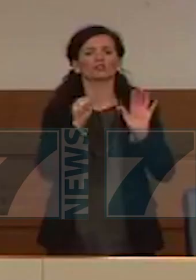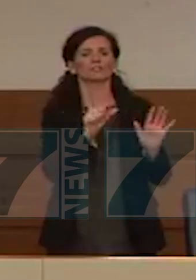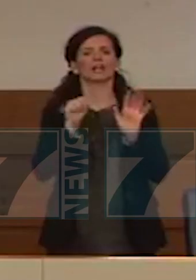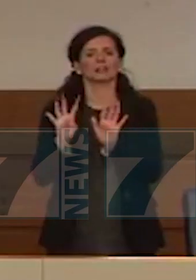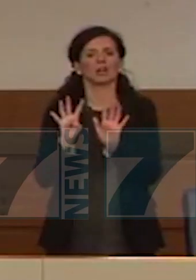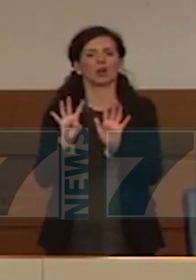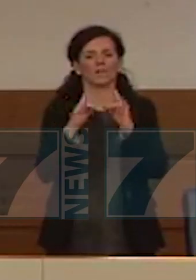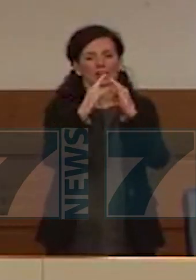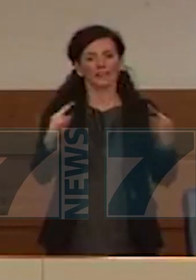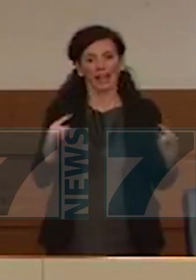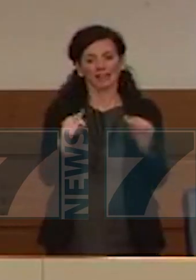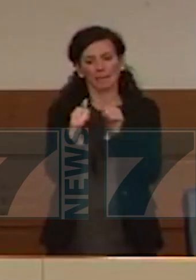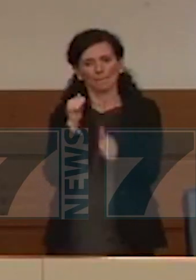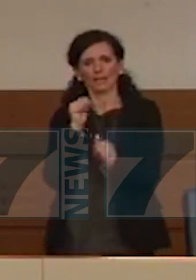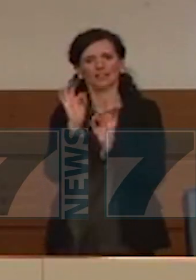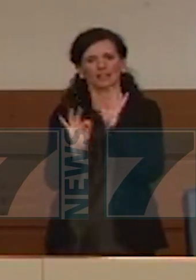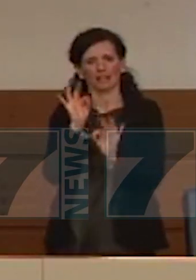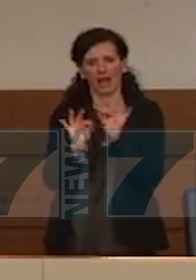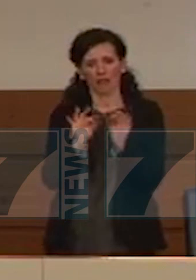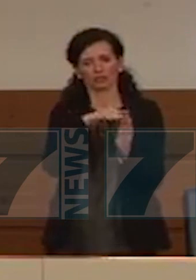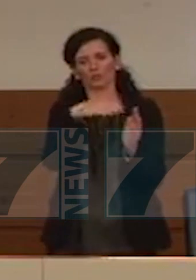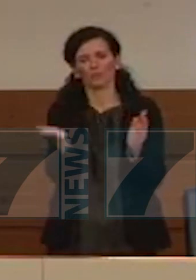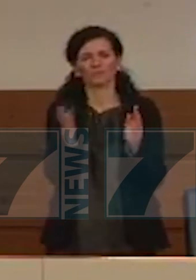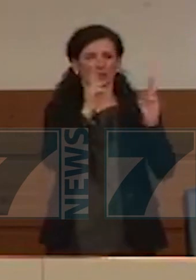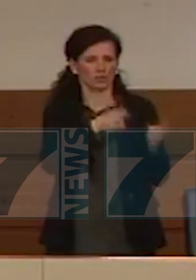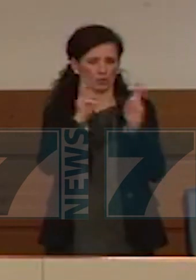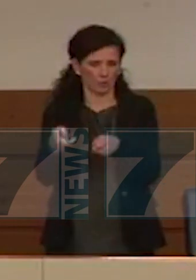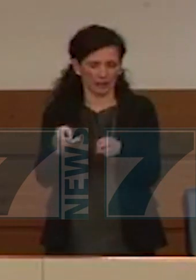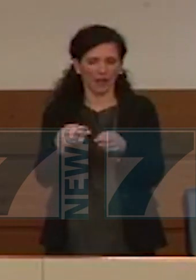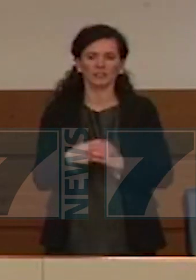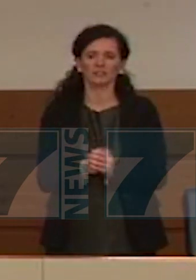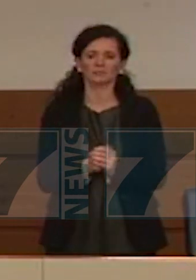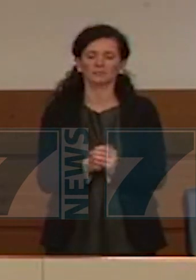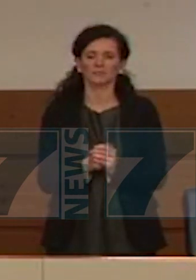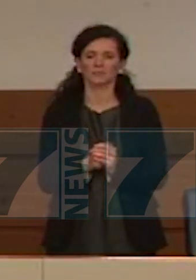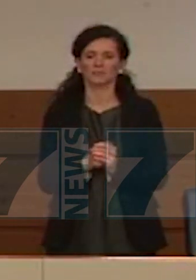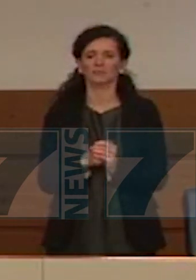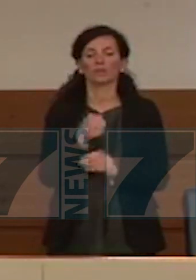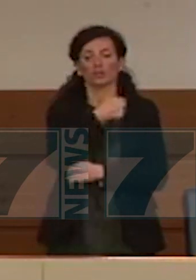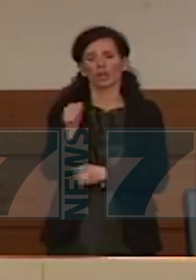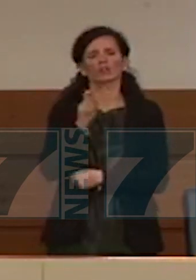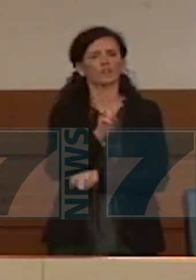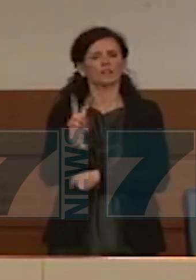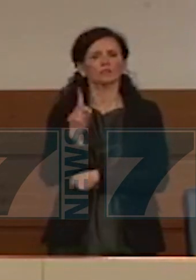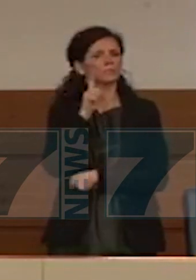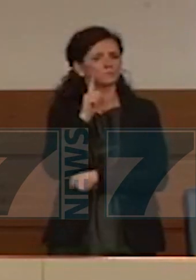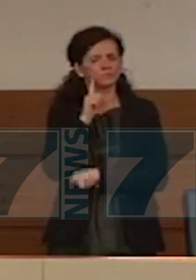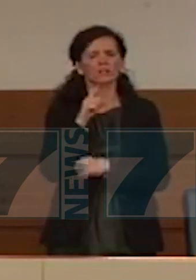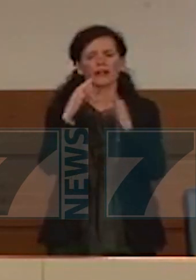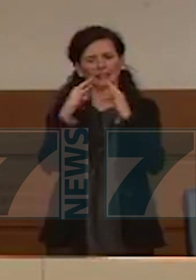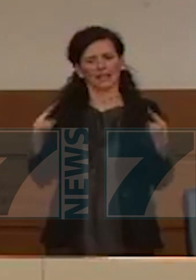4032. Numri i përgjithshëm i të infektuarve përfshir viktimat dhe të shëruarit arriti në 47.021